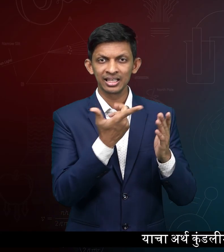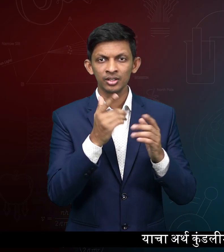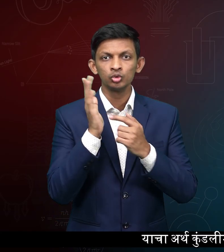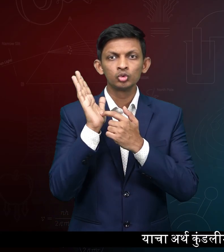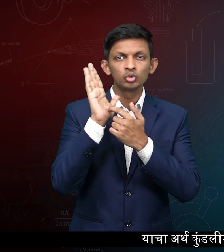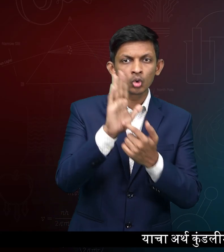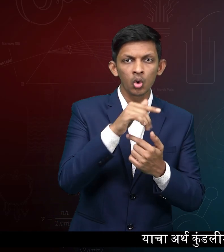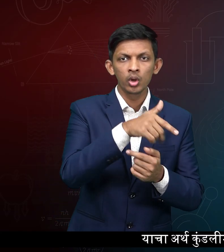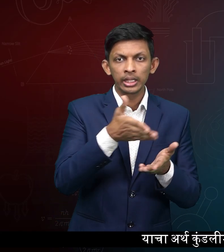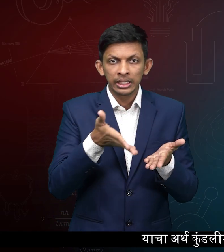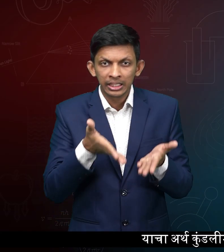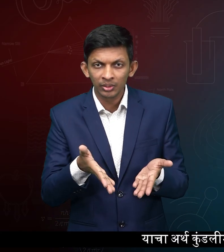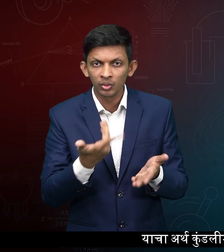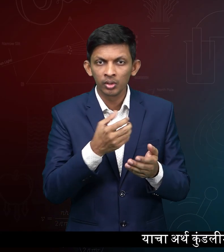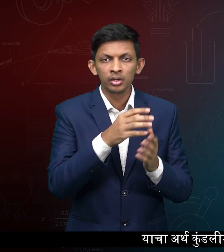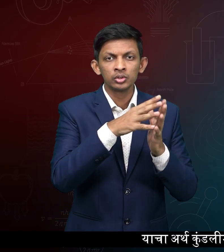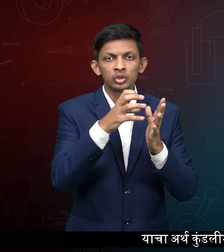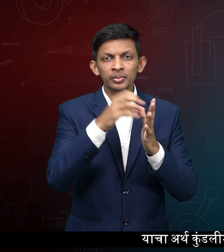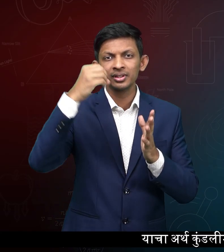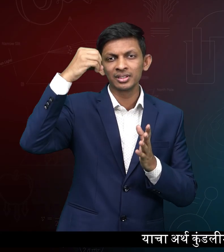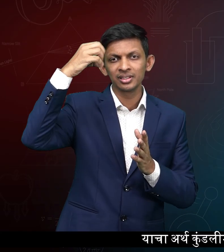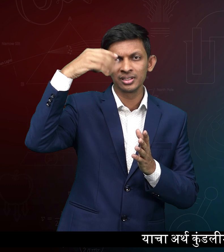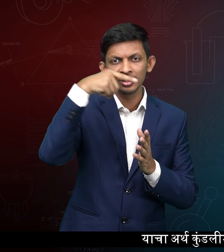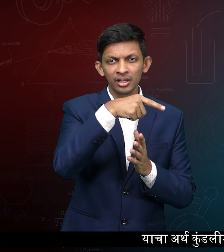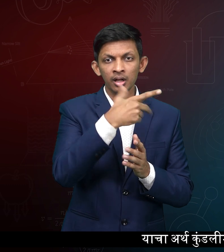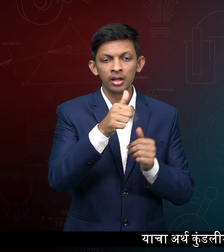याचा अर्थ कुंडलीमध्ये विद्युत प्रवाह निर्माण झाला आहे.